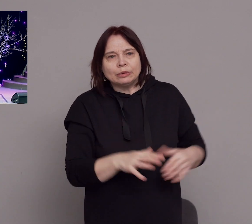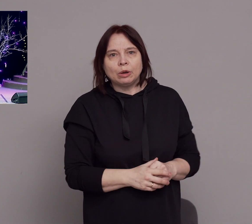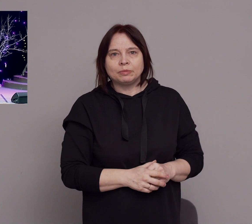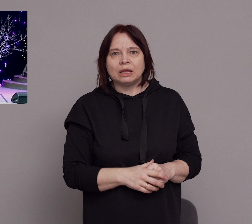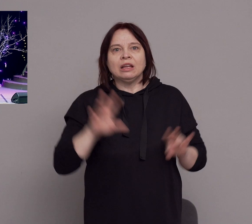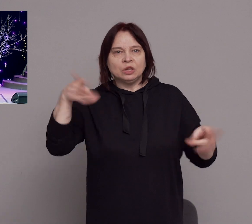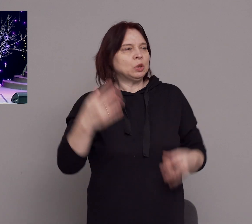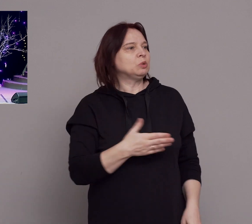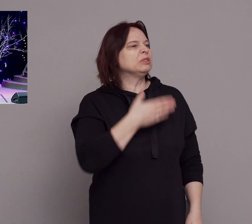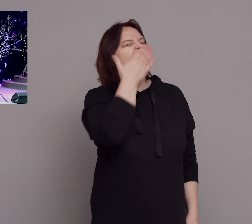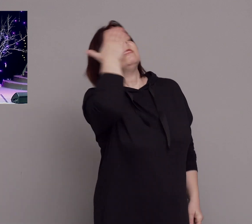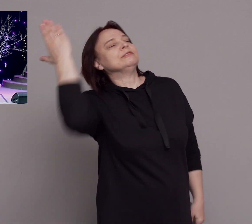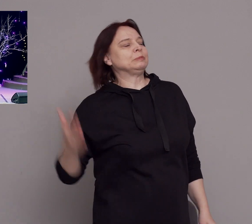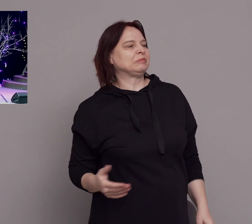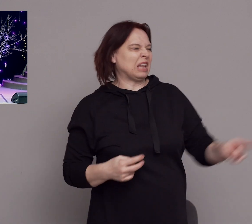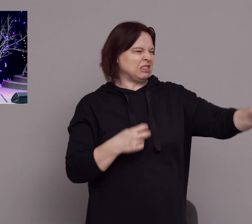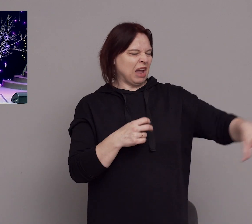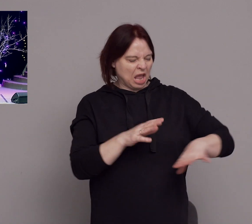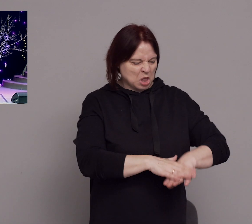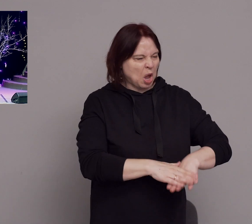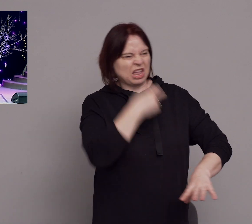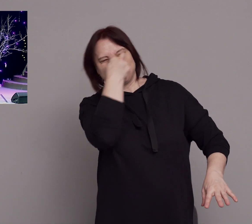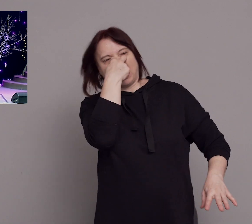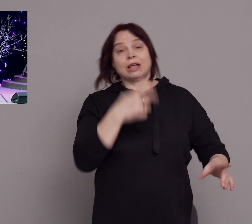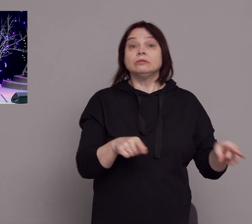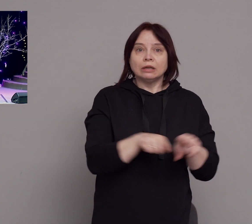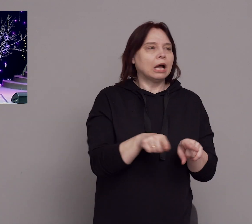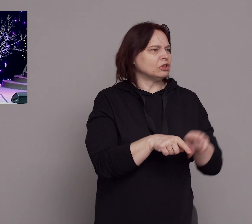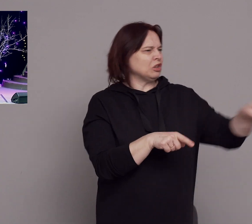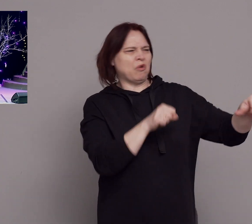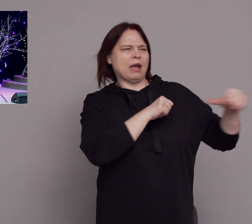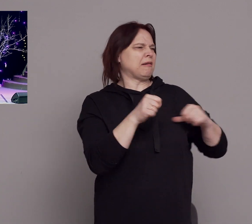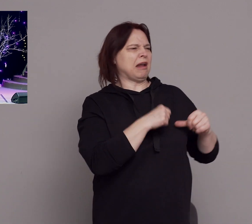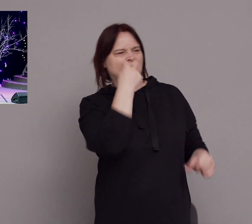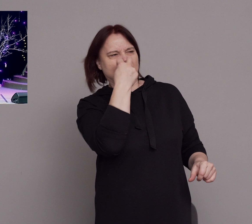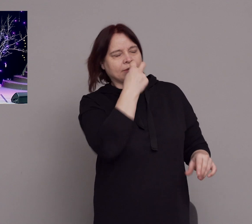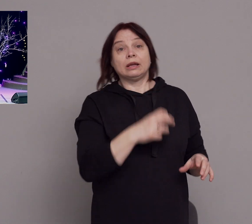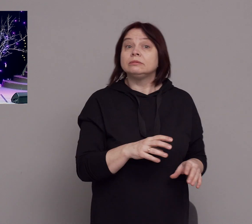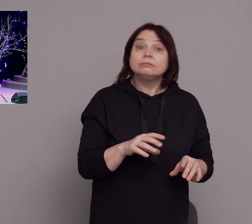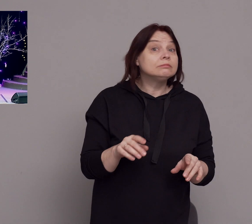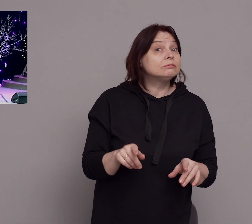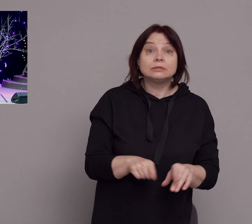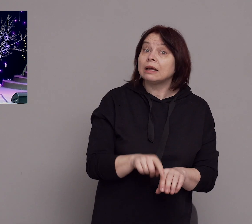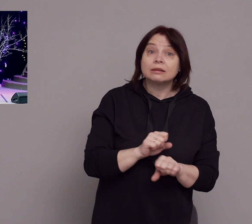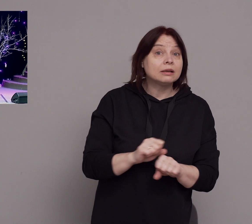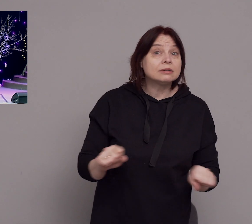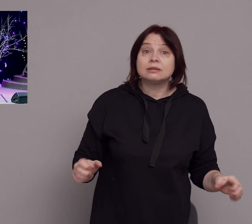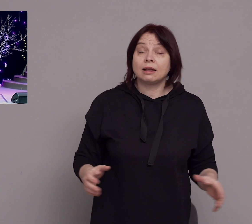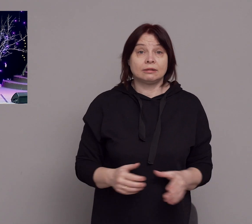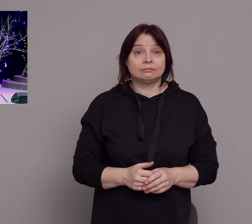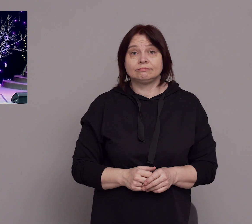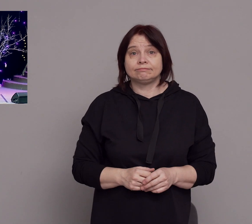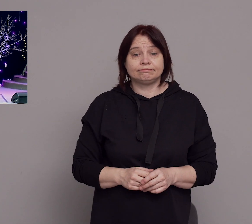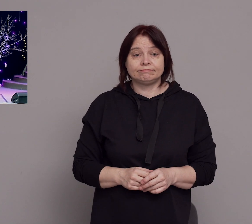физически сейчас встать и омыть друг другу ноги? Как вы думаете? Значит ли это? Нет, это не значит. Вы знаете, что мы